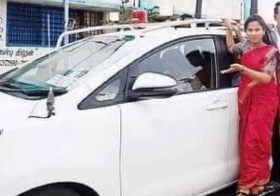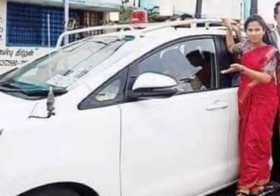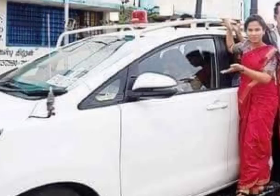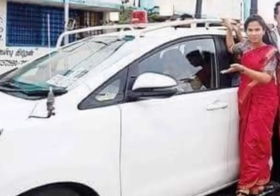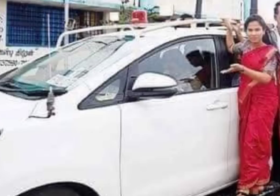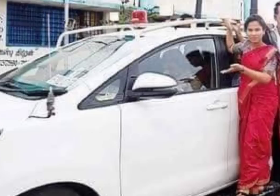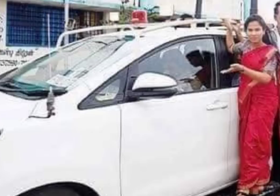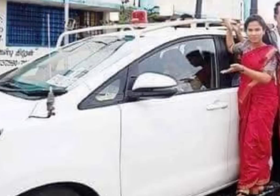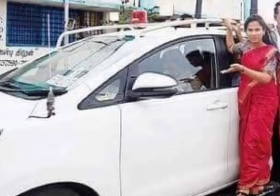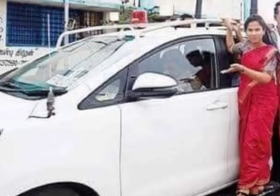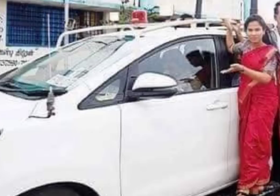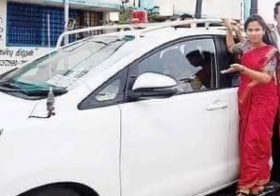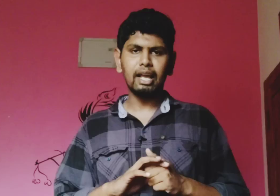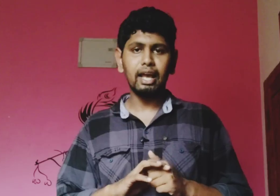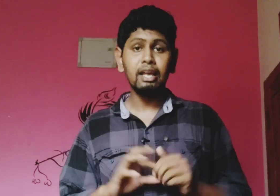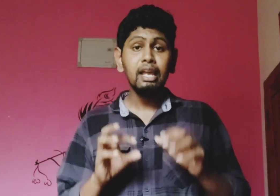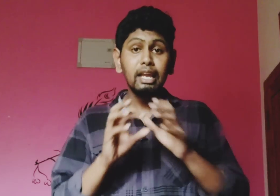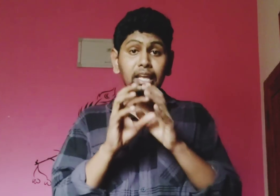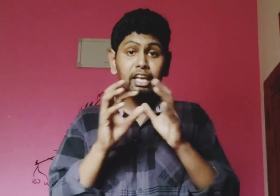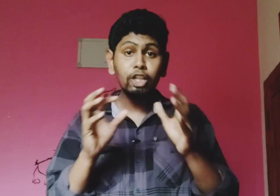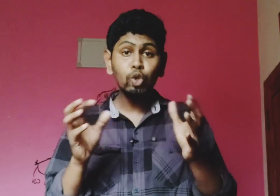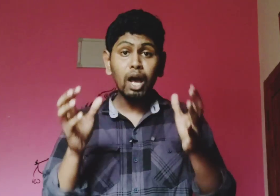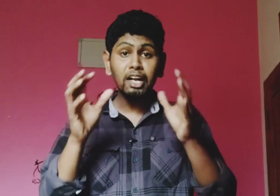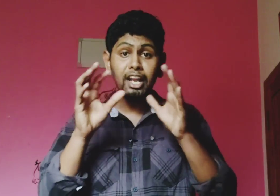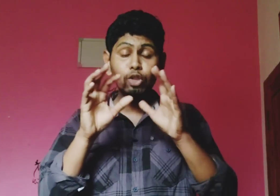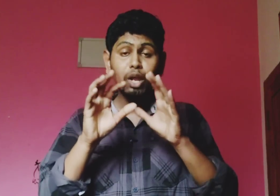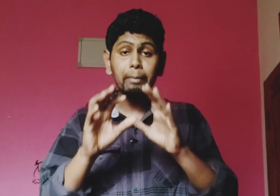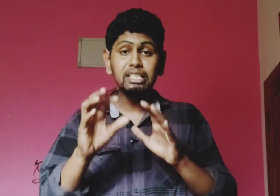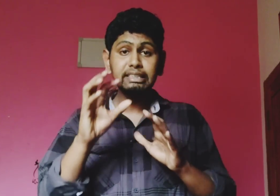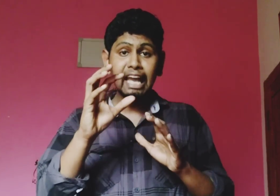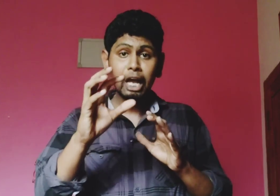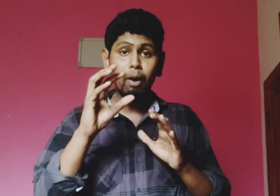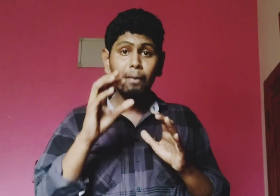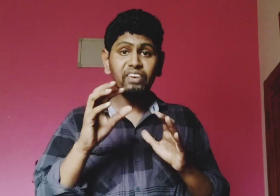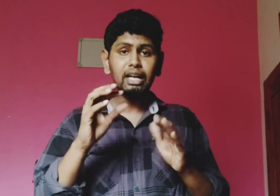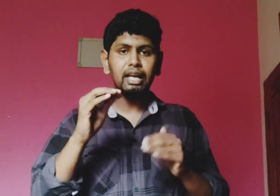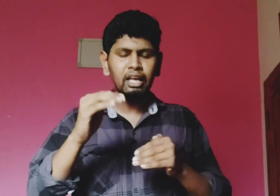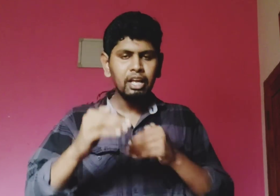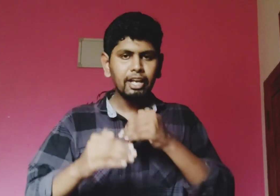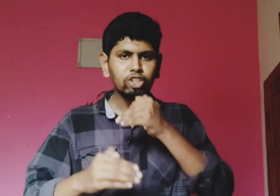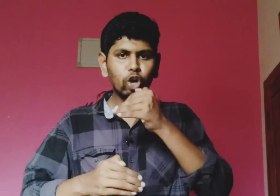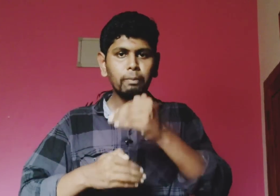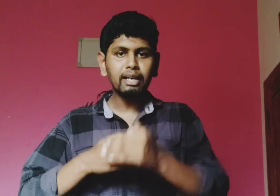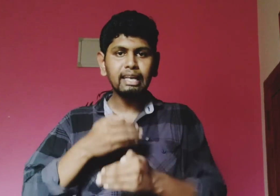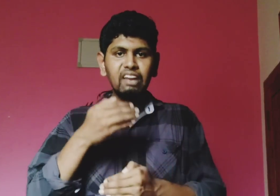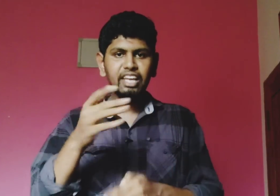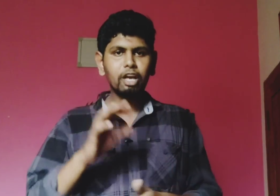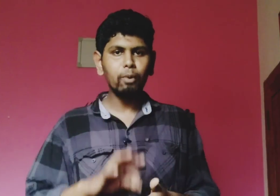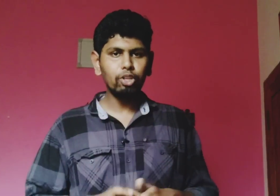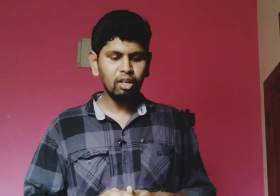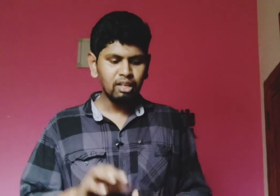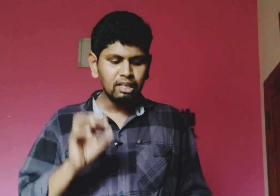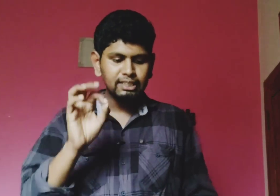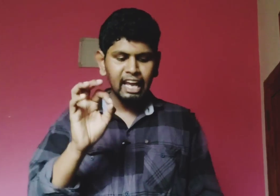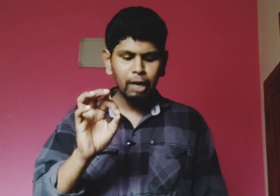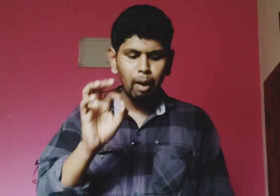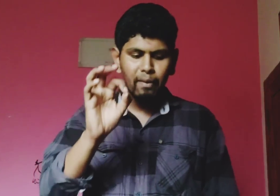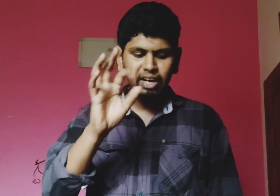மிக கடுமையாக விமர்சனம் வந்து பண்றாங்க. இன்னைக்கு இந்து அறநிலையத்துறை அமைச்சர் சேகர் பாபு அவர்கள்ட்ட இது தொடர்பாக கேள்வி கேட்கும் போது சேகர் பாபு அவர்கள்